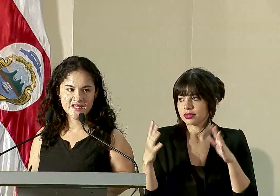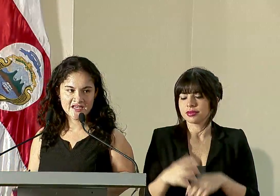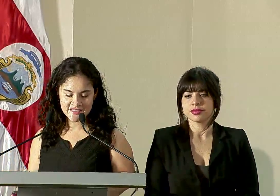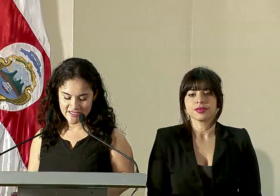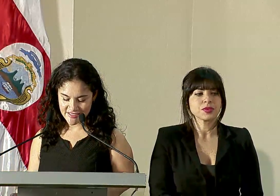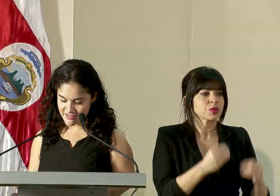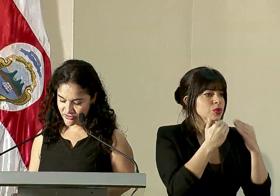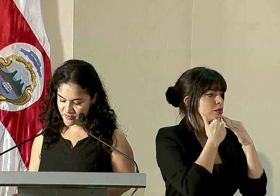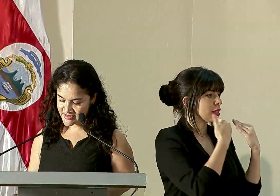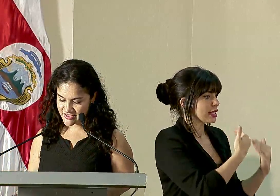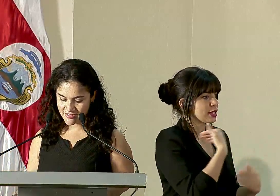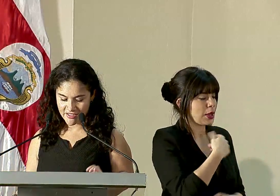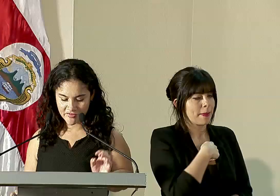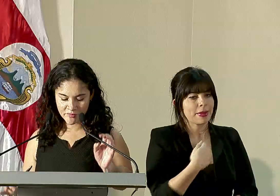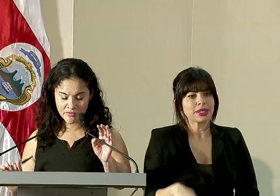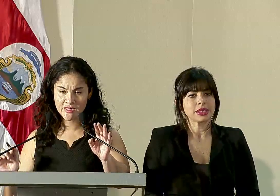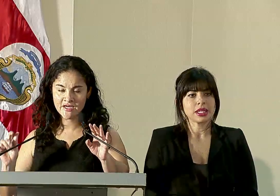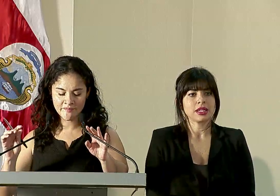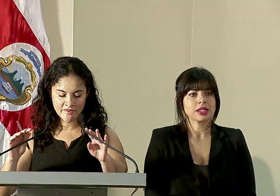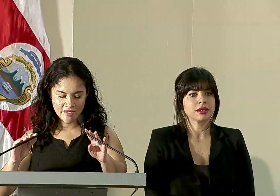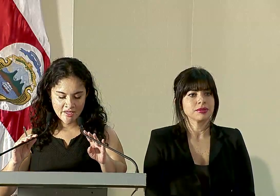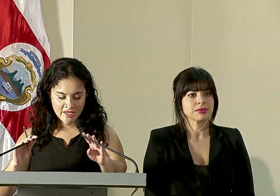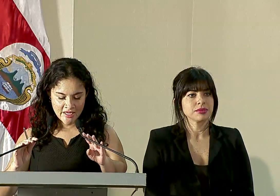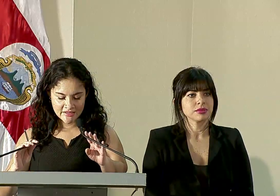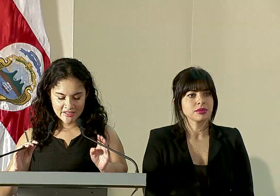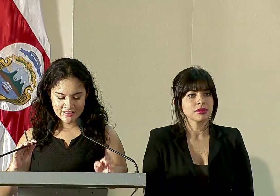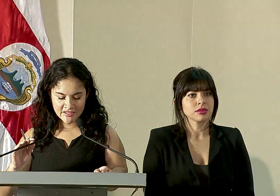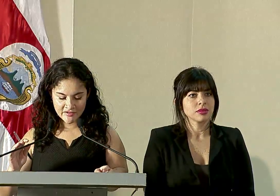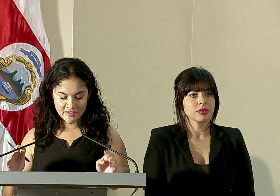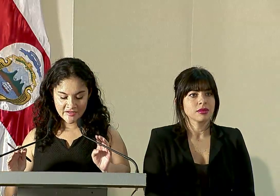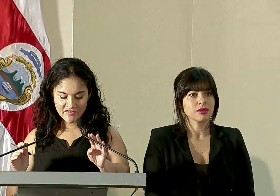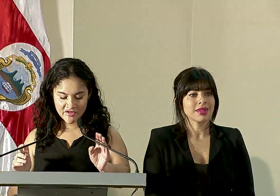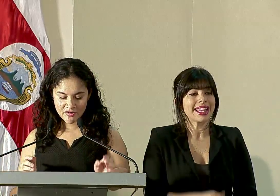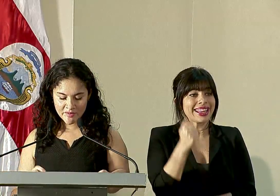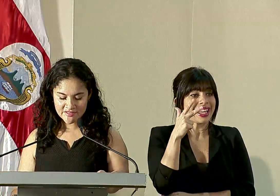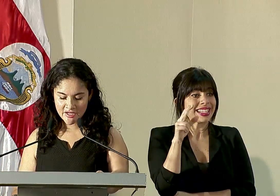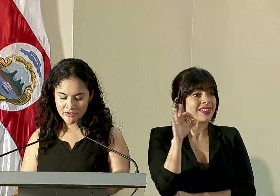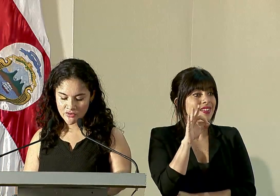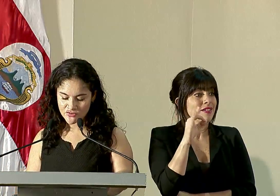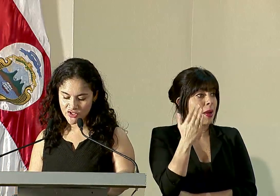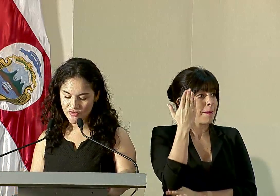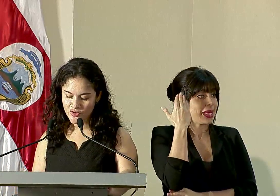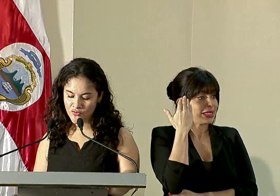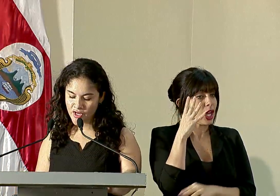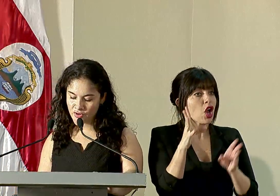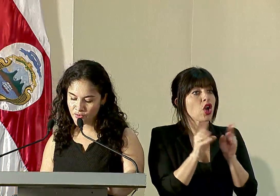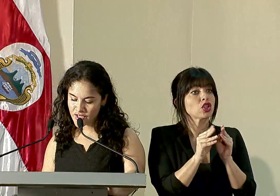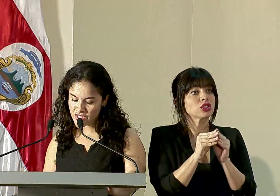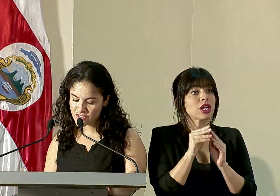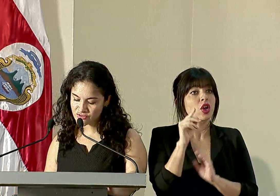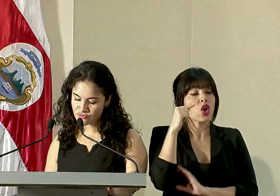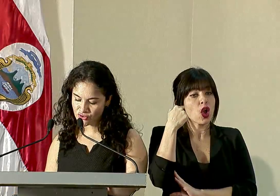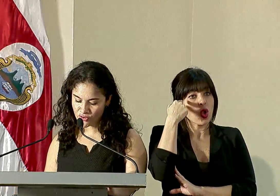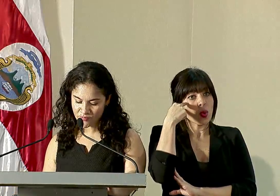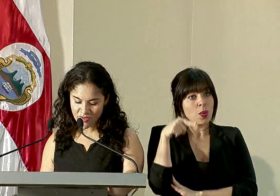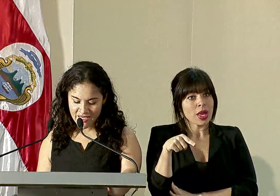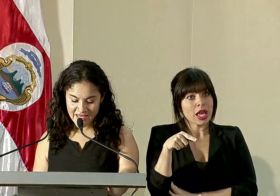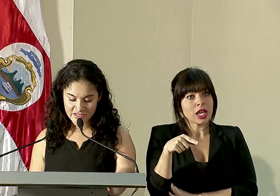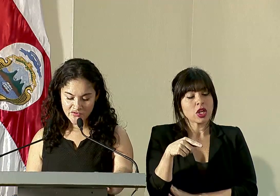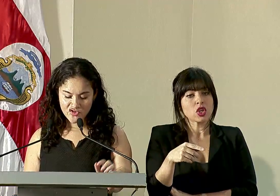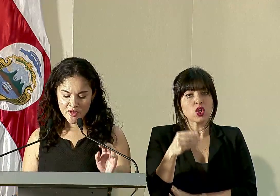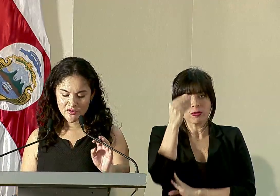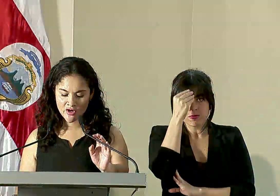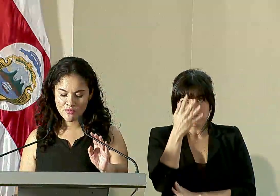Muchísimas gracias al señor Presidente de la República. El 13 de febrero pasado, el Consejo de Gobierno instruyó